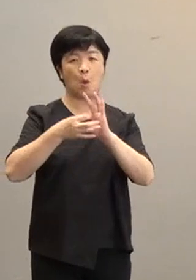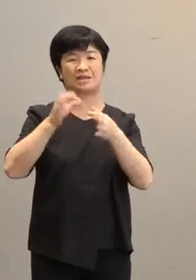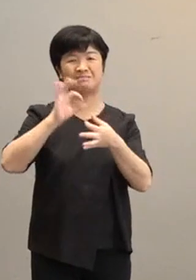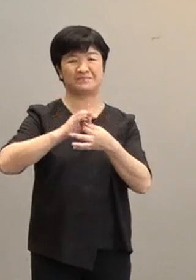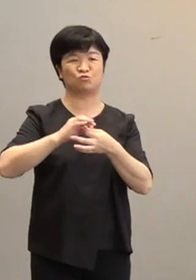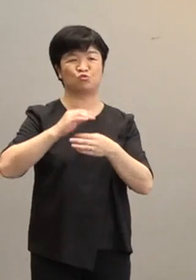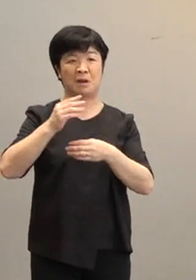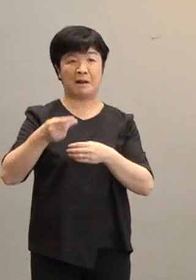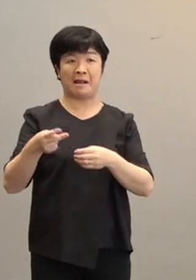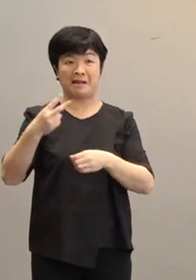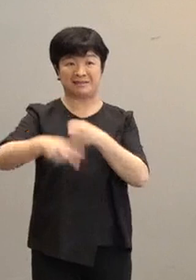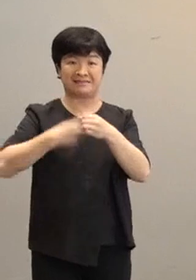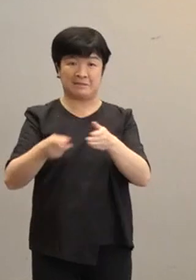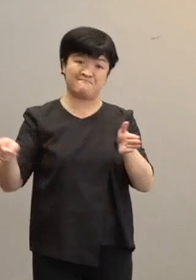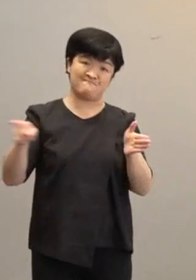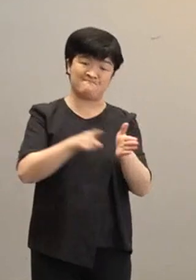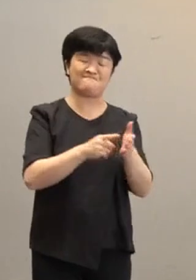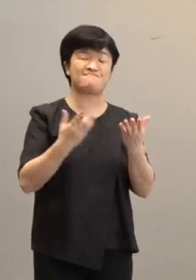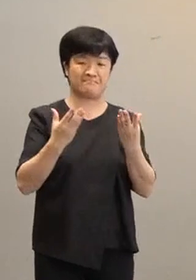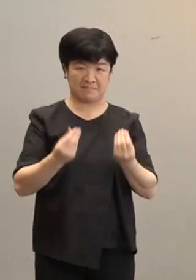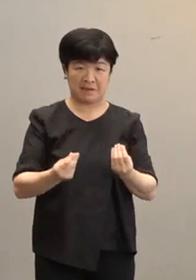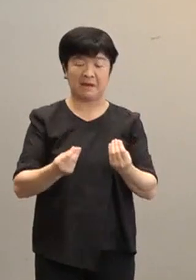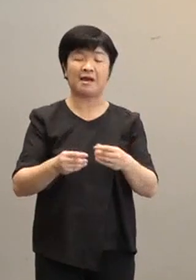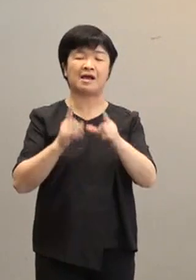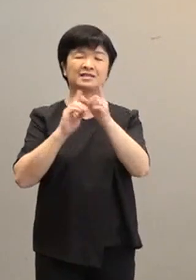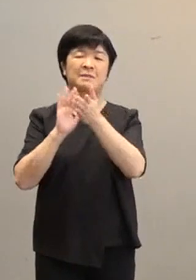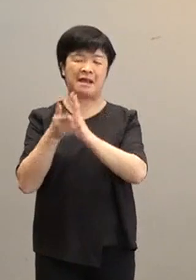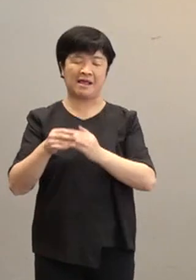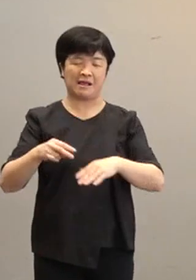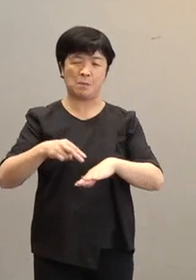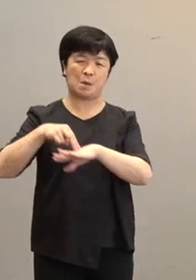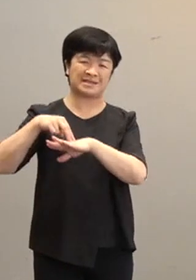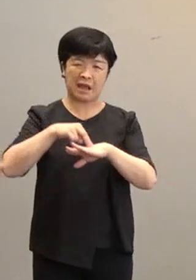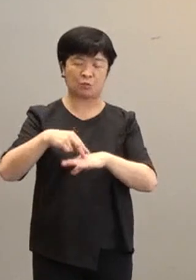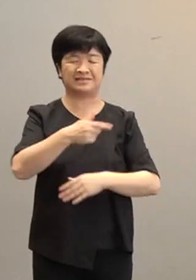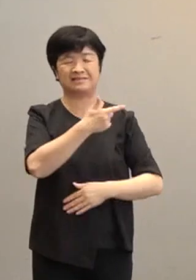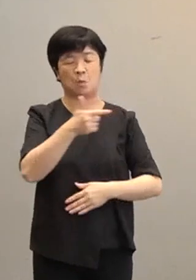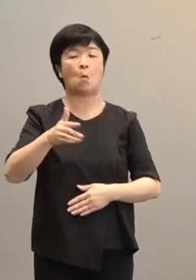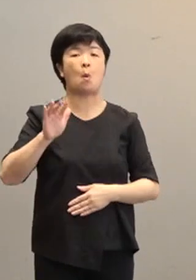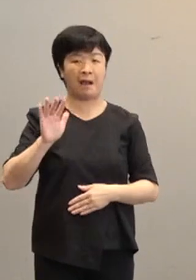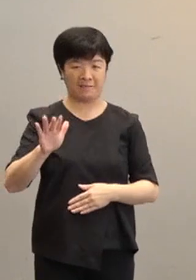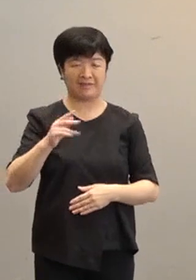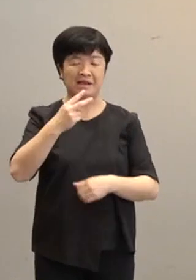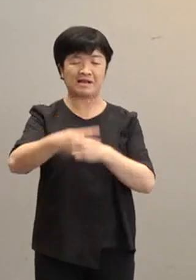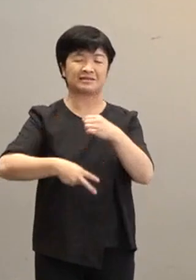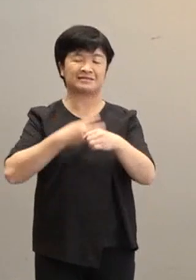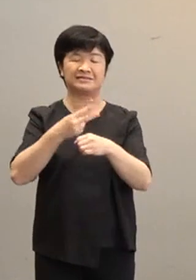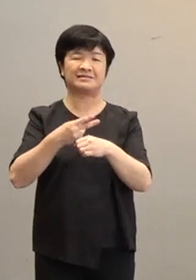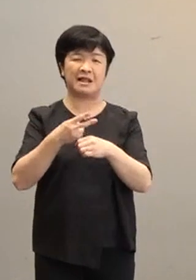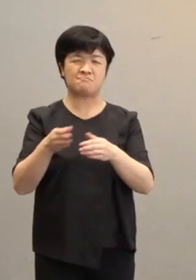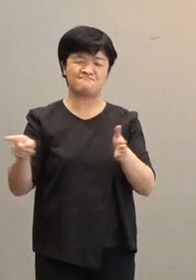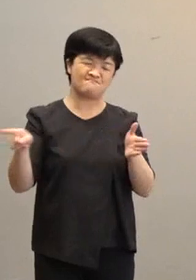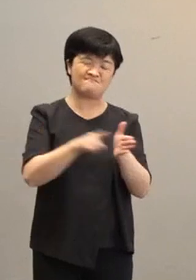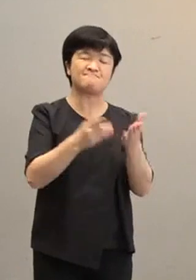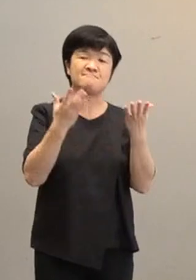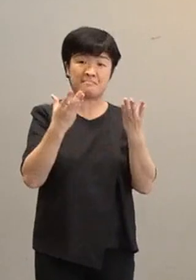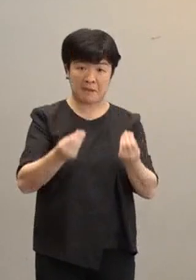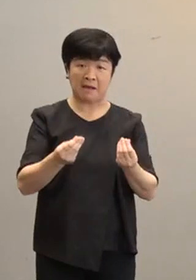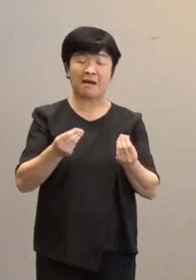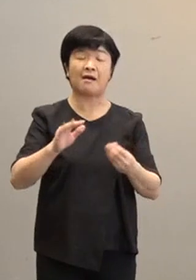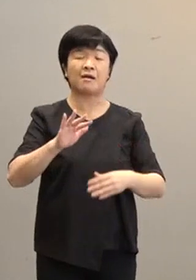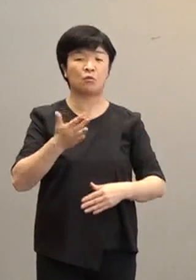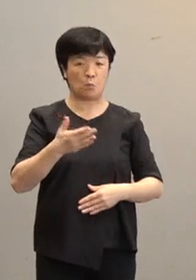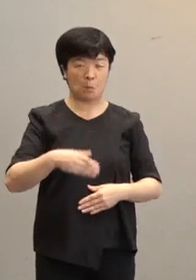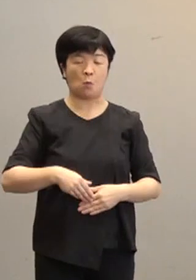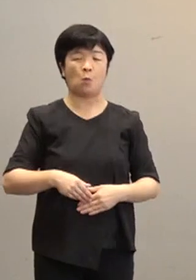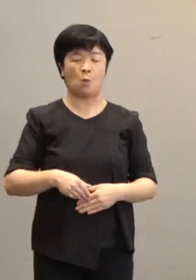千葉県内でも、参議院ですね、行われました。2年経ってですね、改めてその東京オリンピックが千葉県に果た